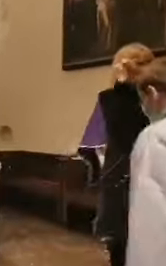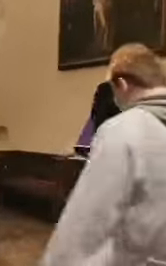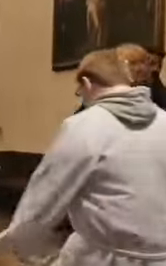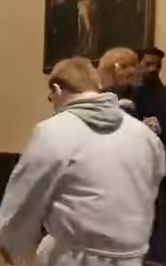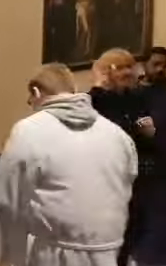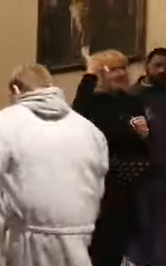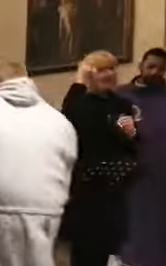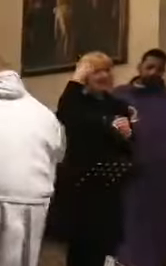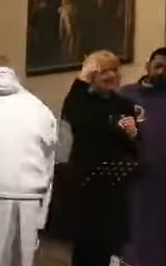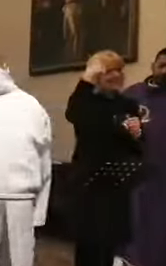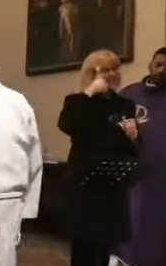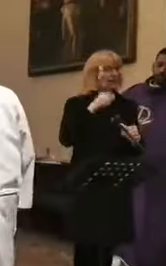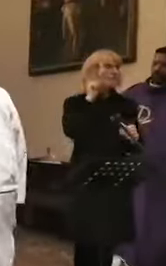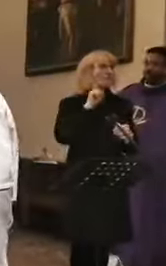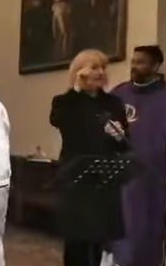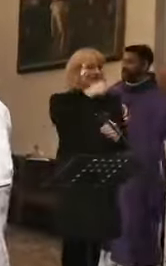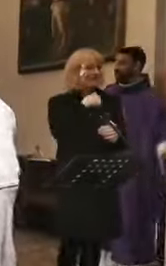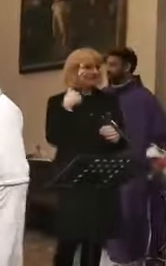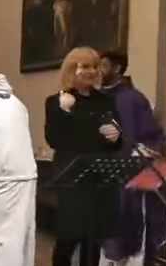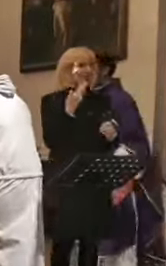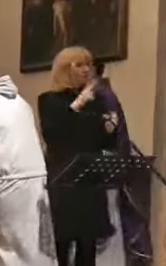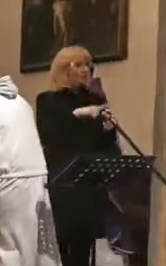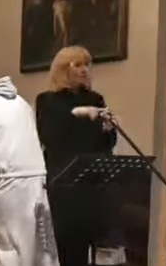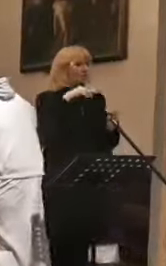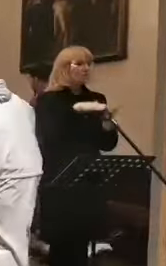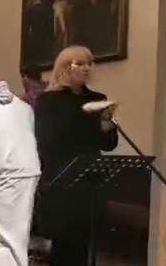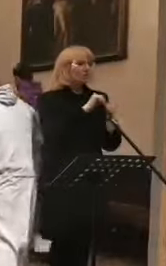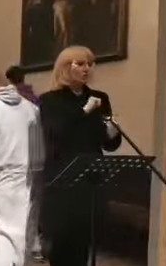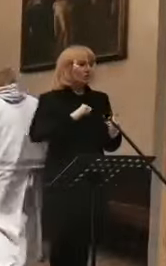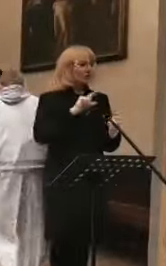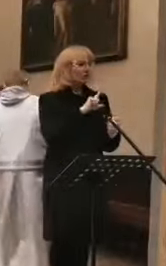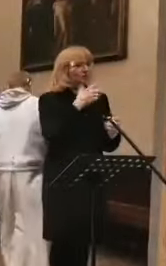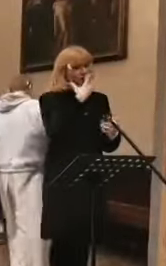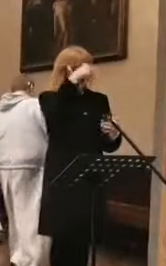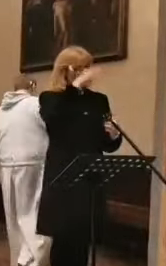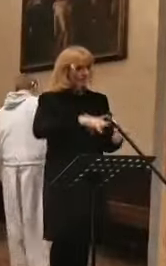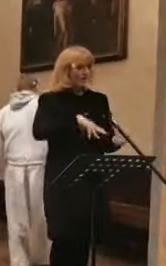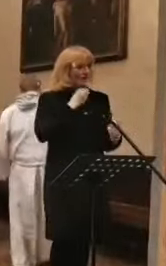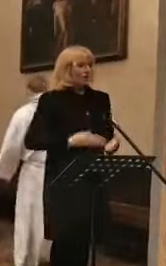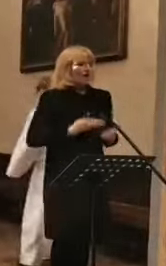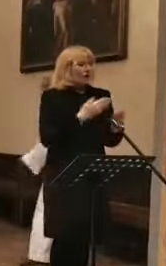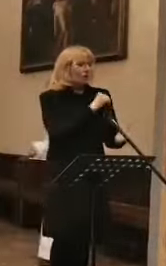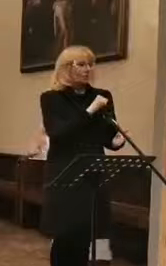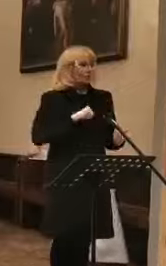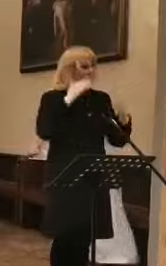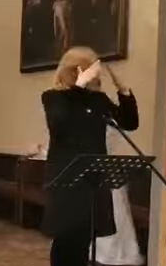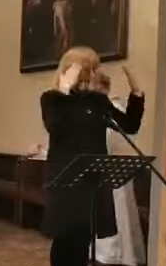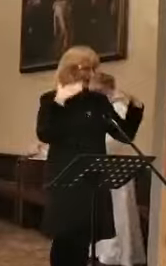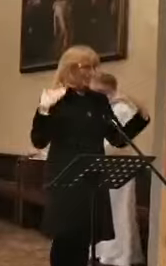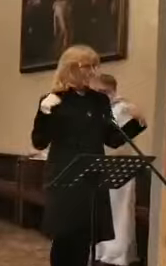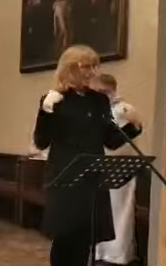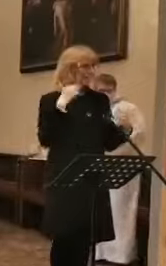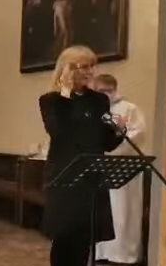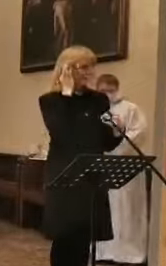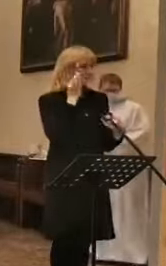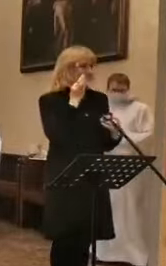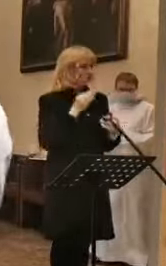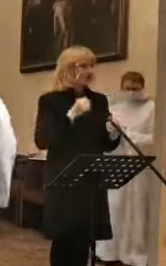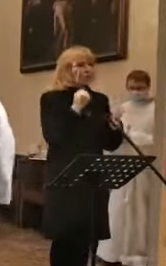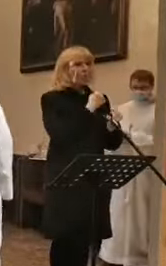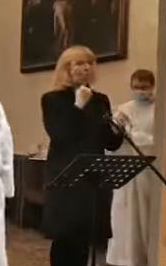Jego jedynego, Pana naszego, który się porodził z Ducha Świętego, narodził się z Panny Panny, umęczony pod